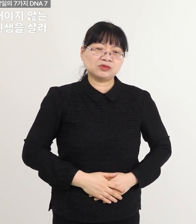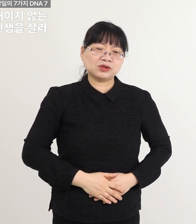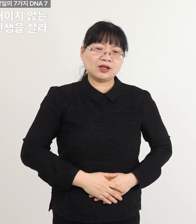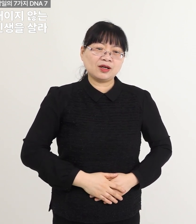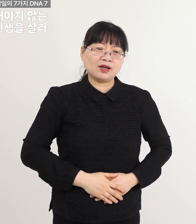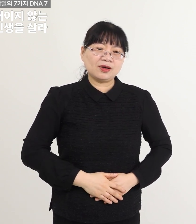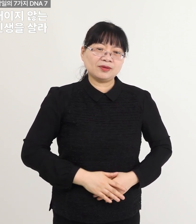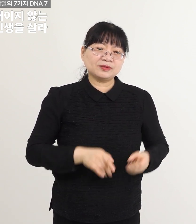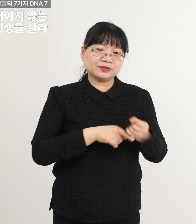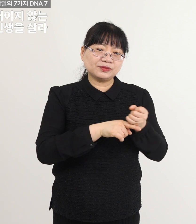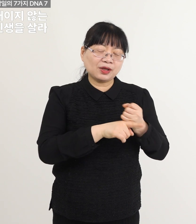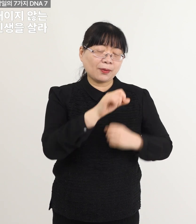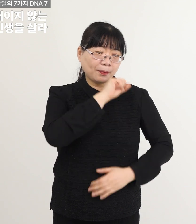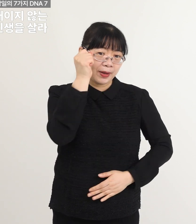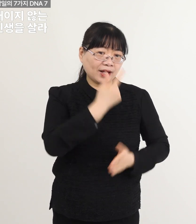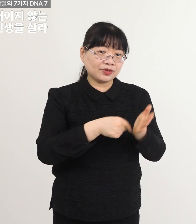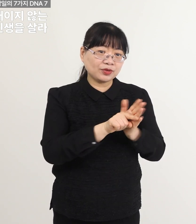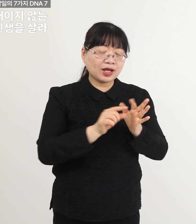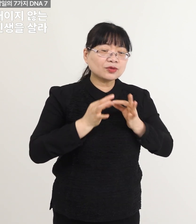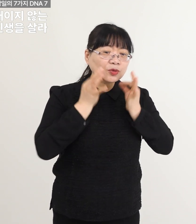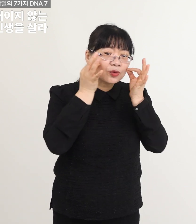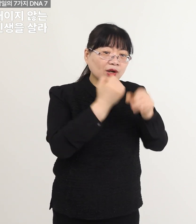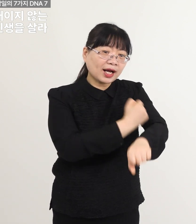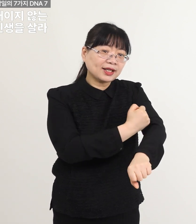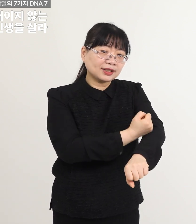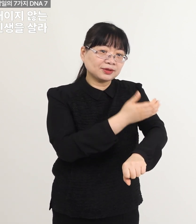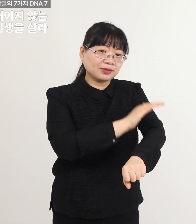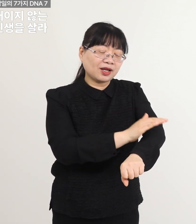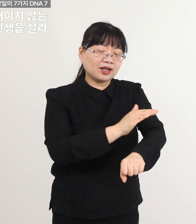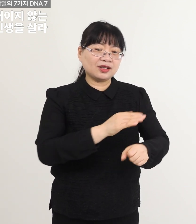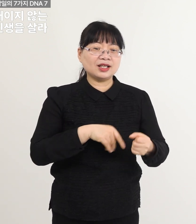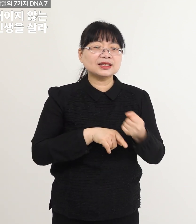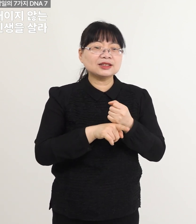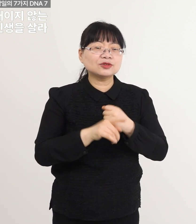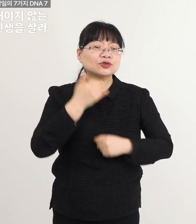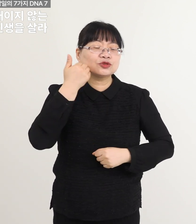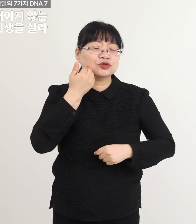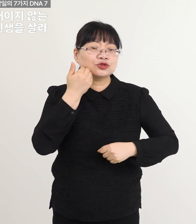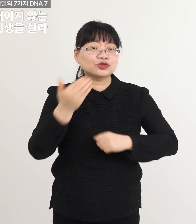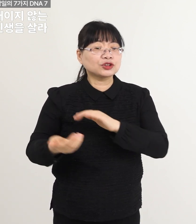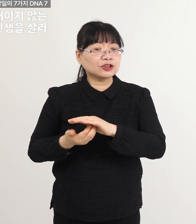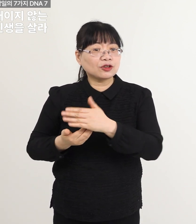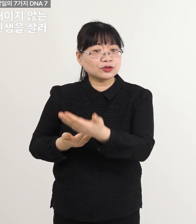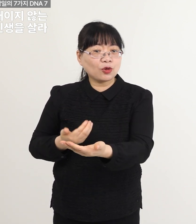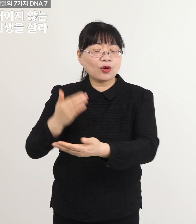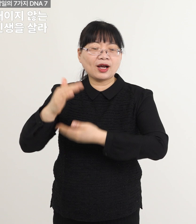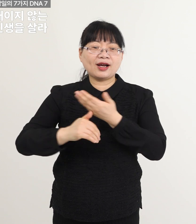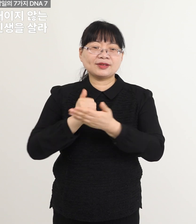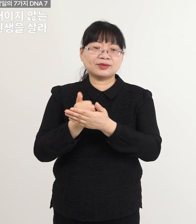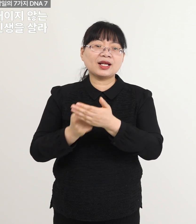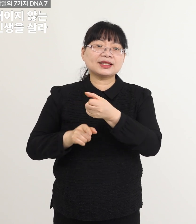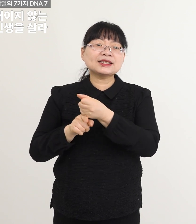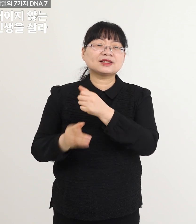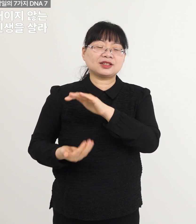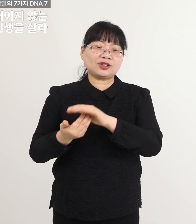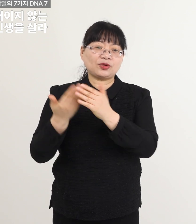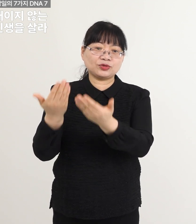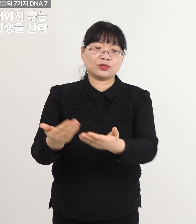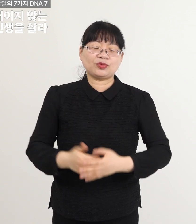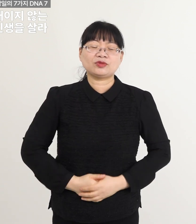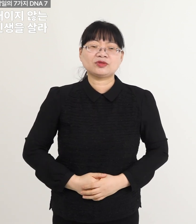관철시키려고 애를 쓰지만 누구의 뜻을 이룰 뿐입니까? 하나님의 뜻을 이룰 뿐입니다.